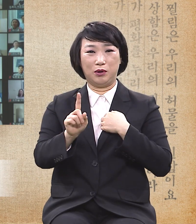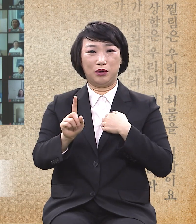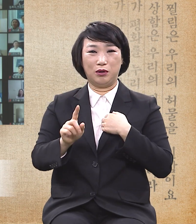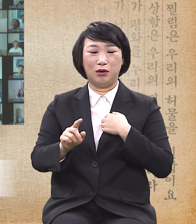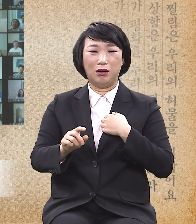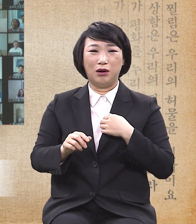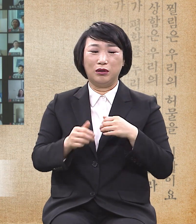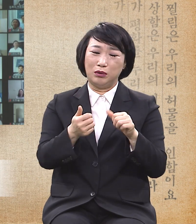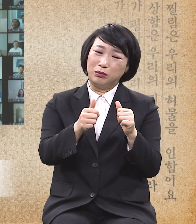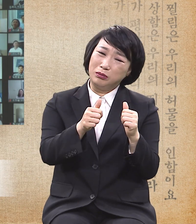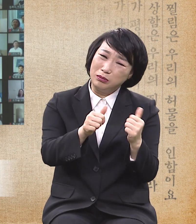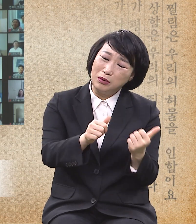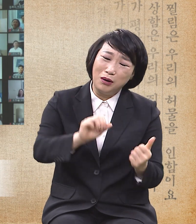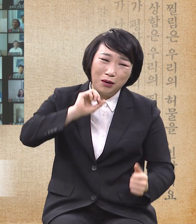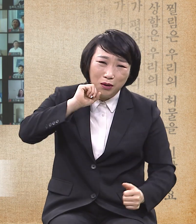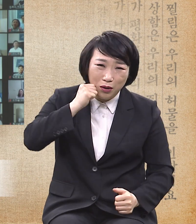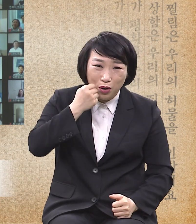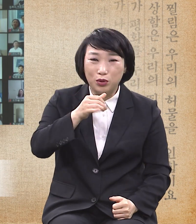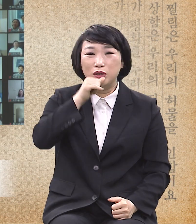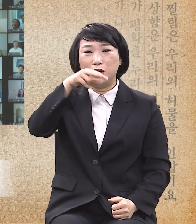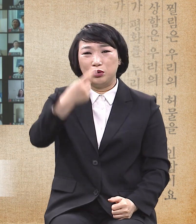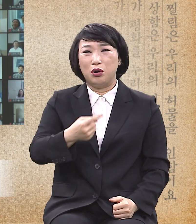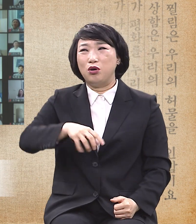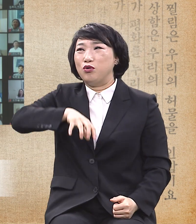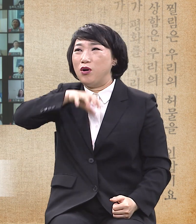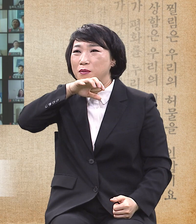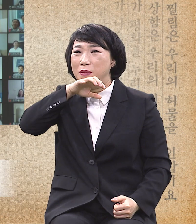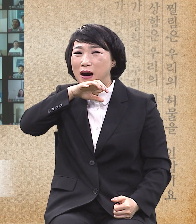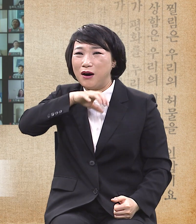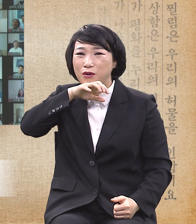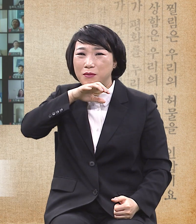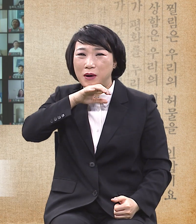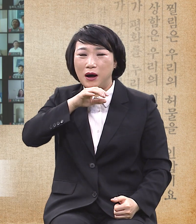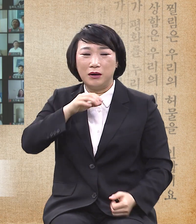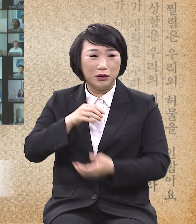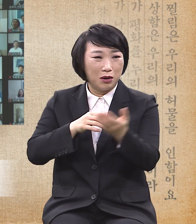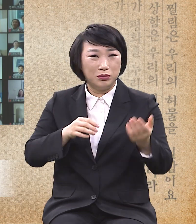죽을 고통에서도 원망하는 거 보셨어요?